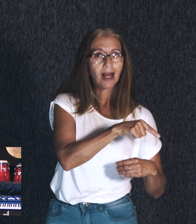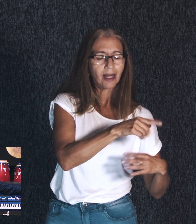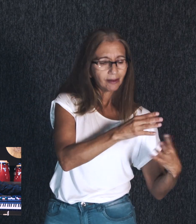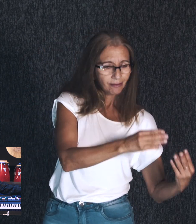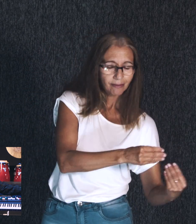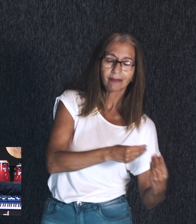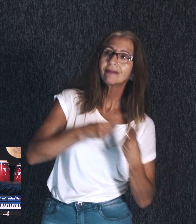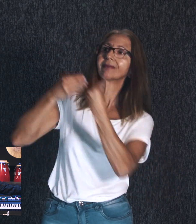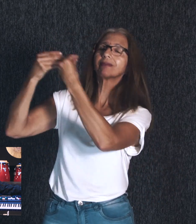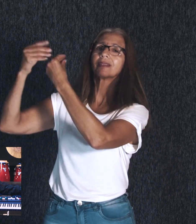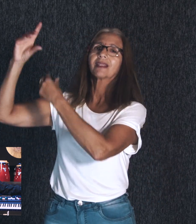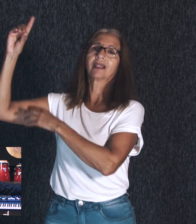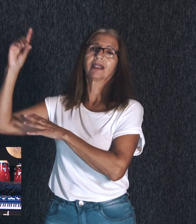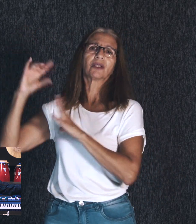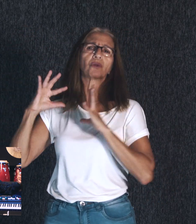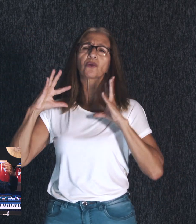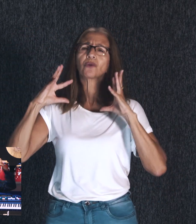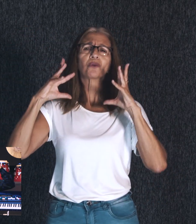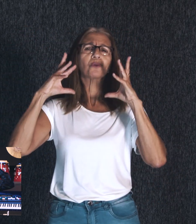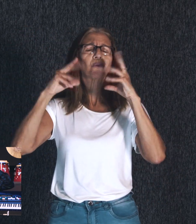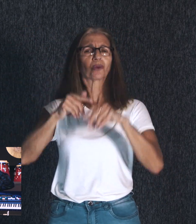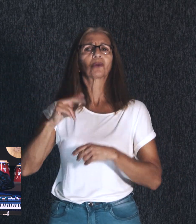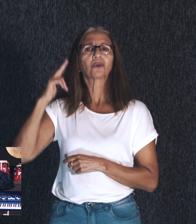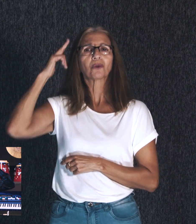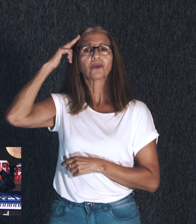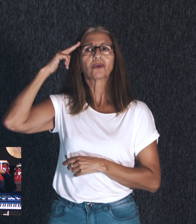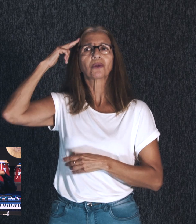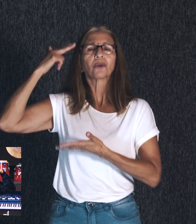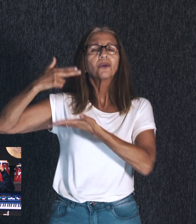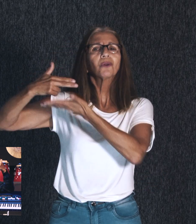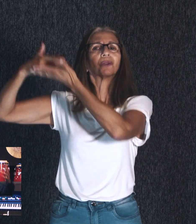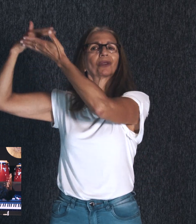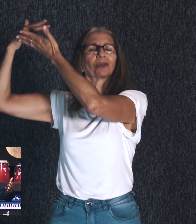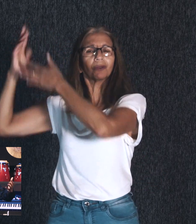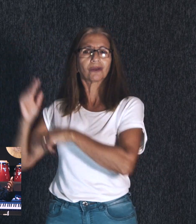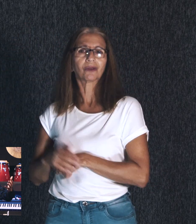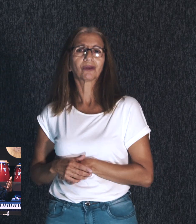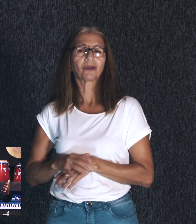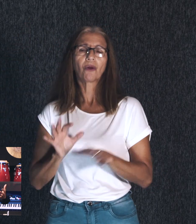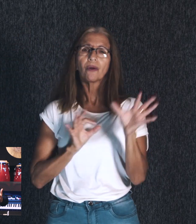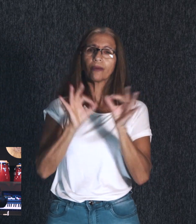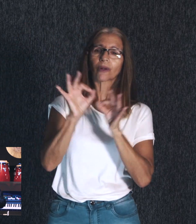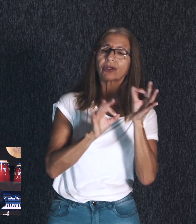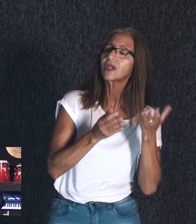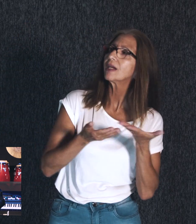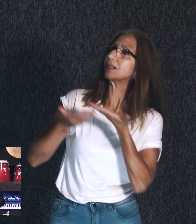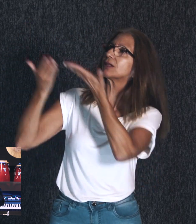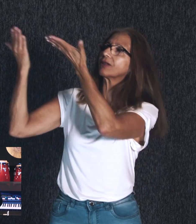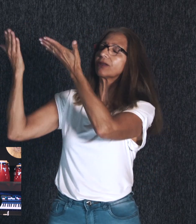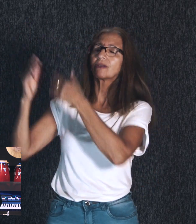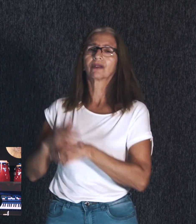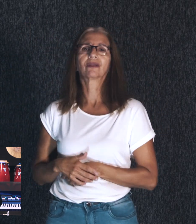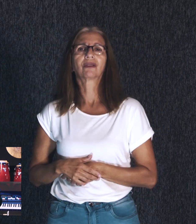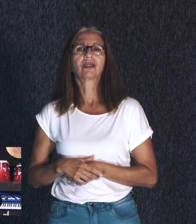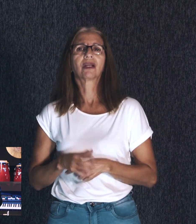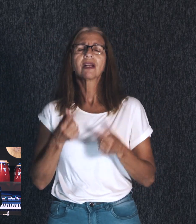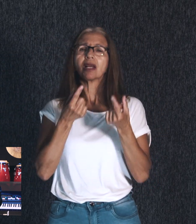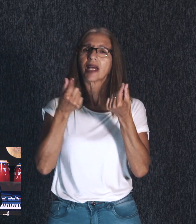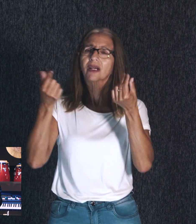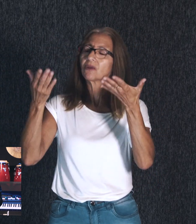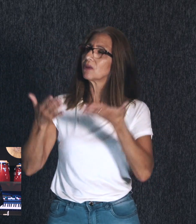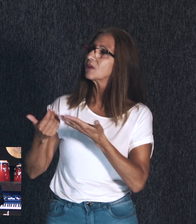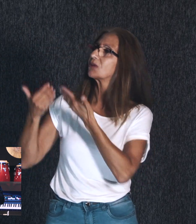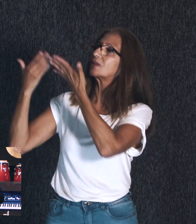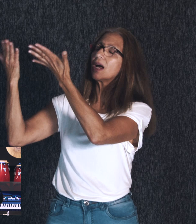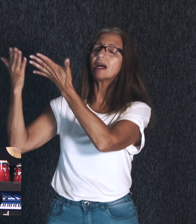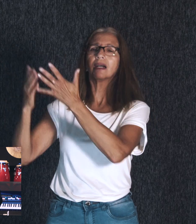que você tem. Entregue os teus sonhos, os teus projetos de vida. Entregue ao Senhor as tuas finanças,